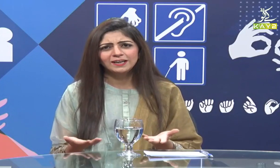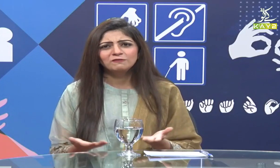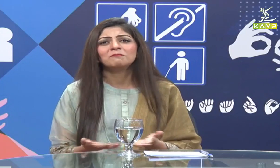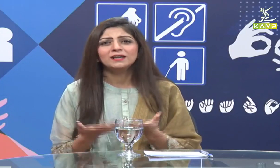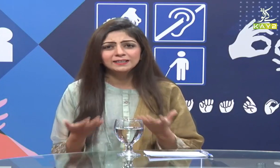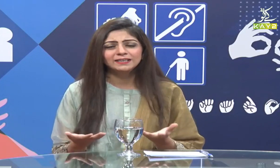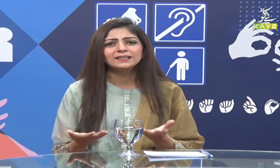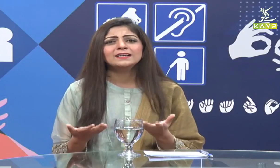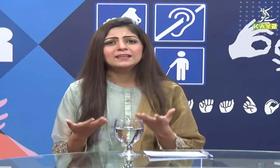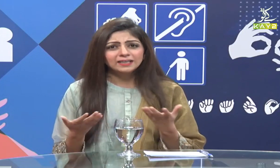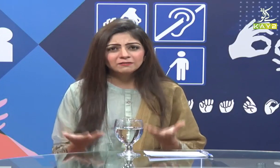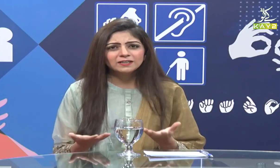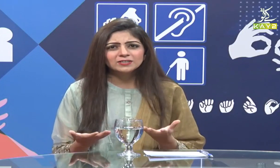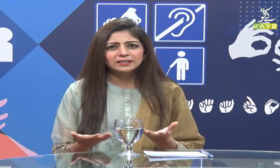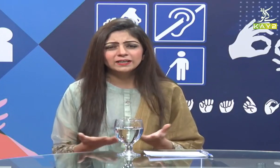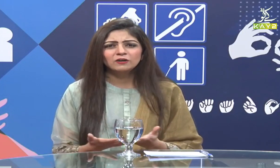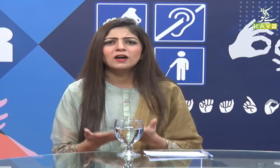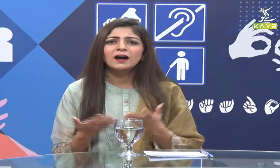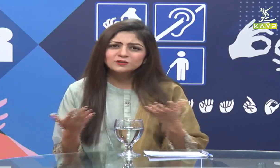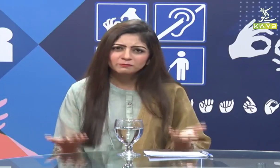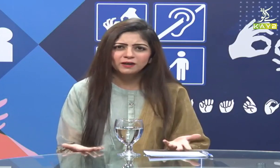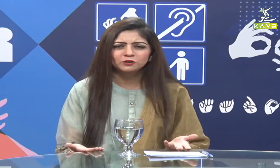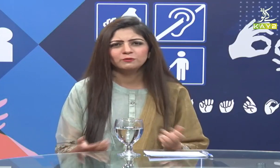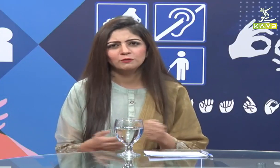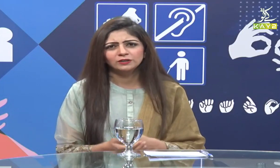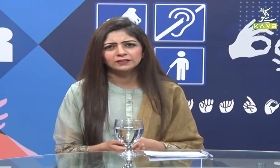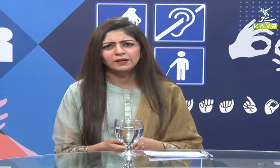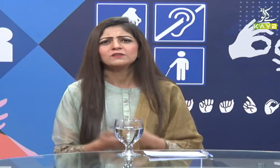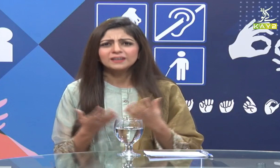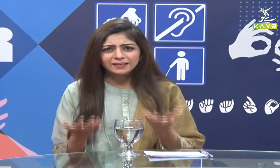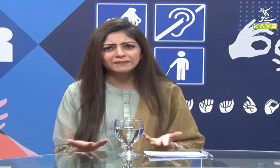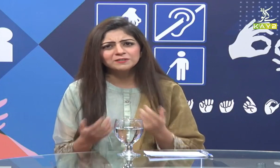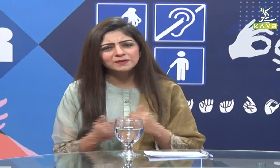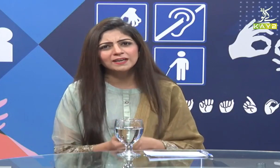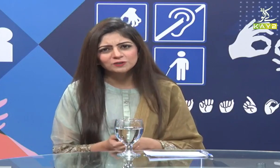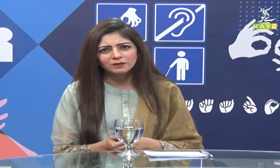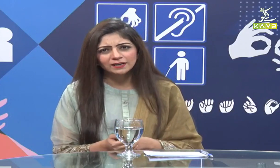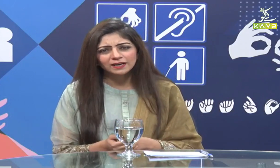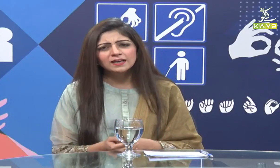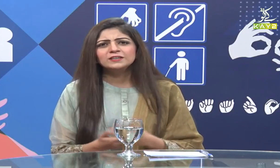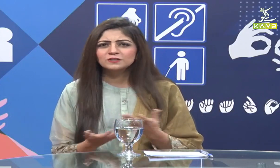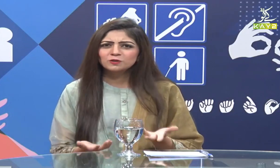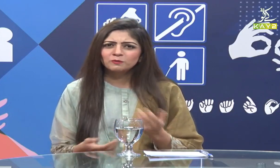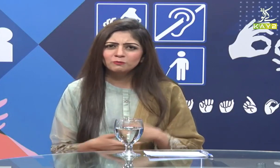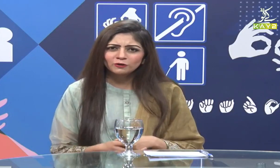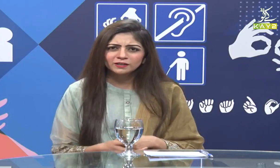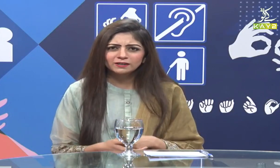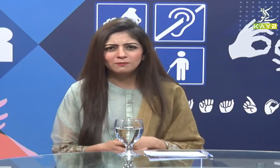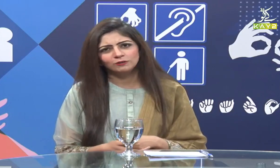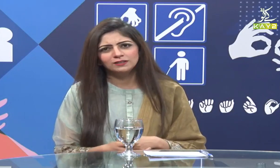वो मल्टी लिंग्वल चैनल है और हर ज़ुबान को प्रमोट करता है, और साइन लैंग्वेज भी एक ज़ुबान है जिसको प्रमोट करना बहुत